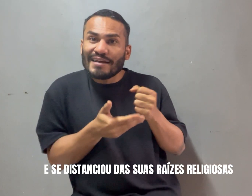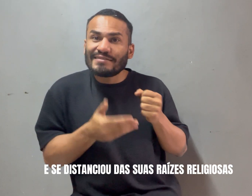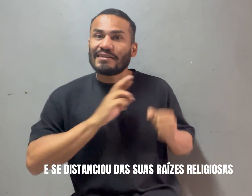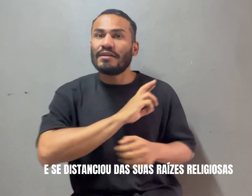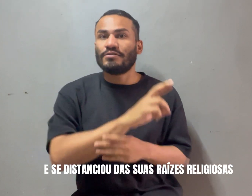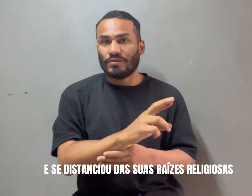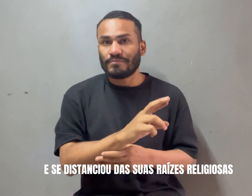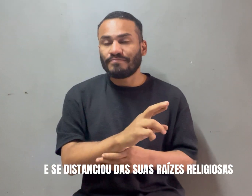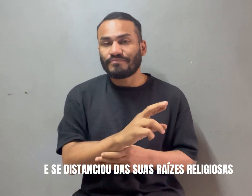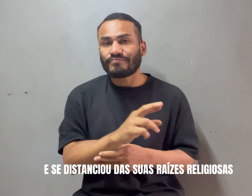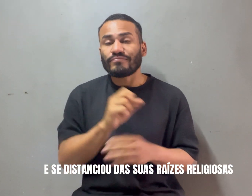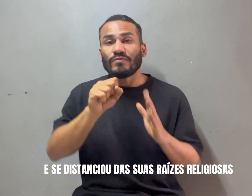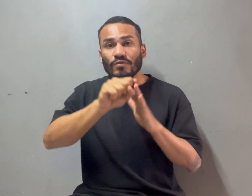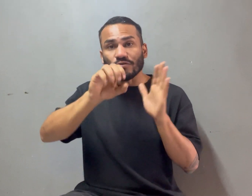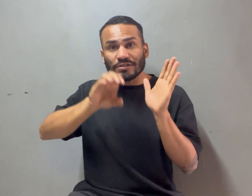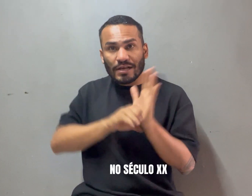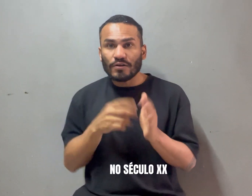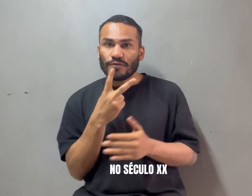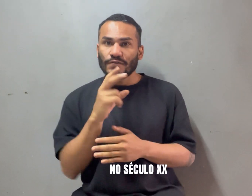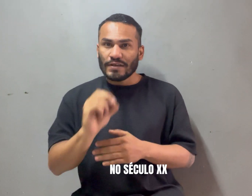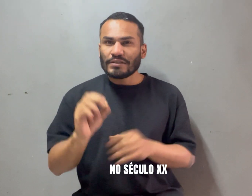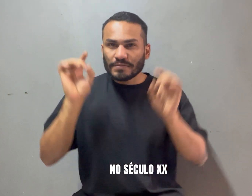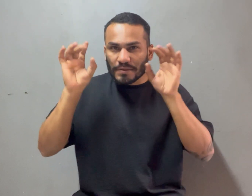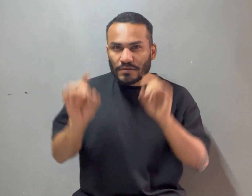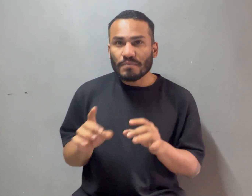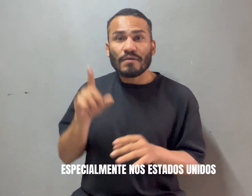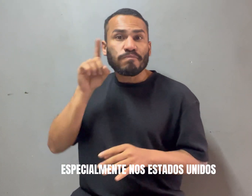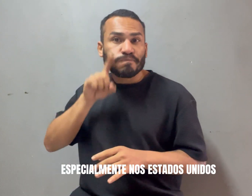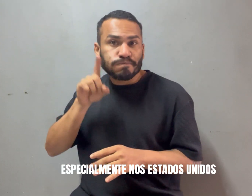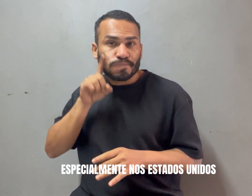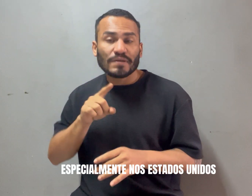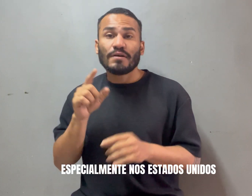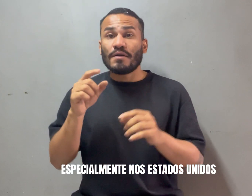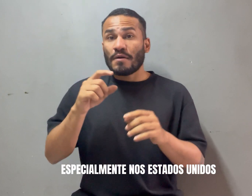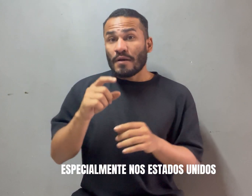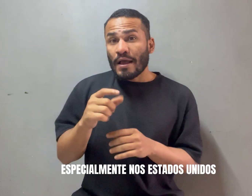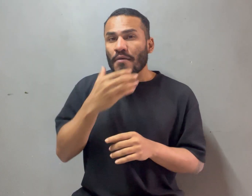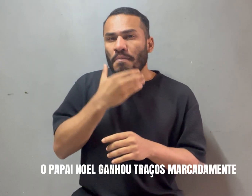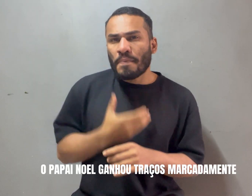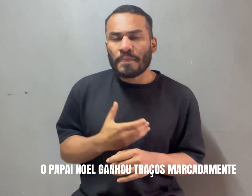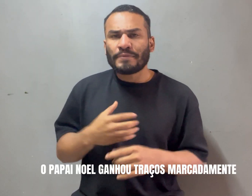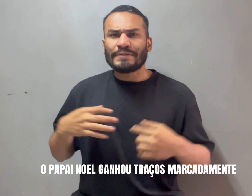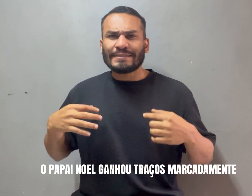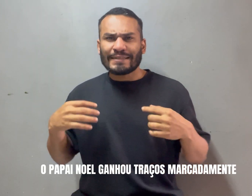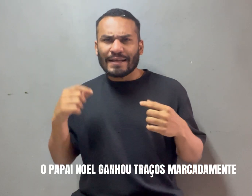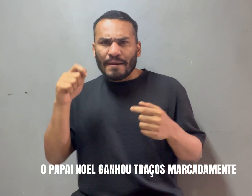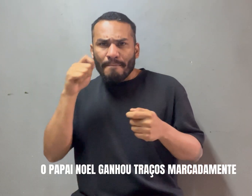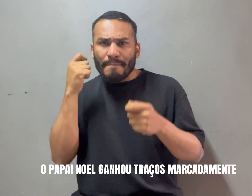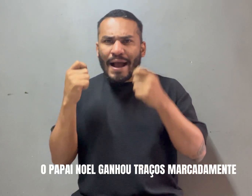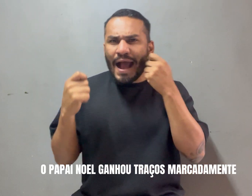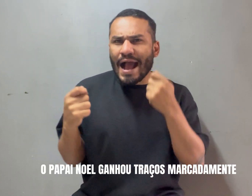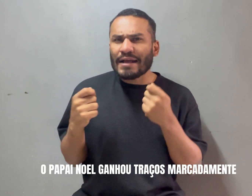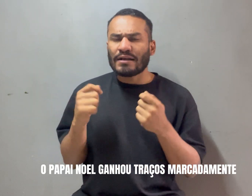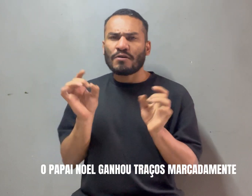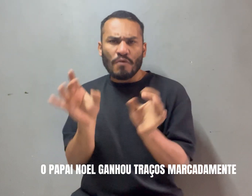suas raízes religiosas. No século XX, especialmente nos Estados Unidos, o Papai Noel ganhou traços